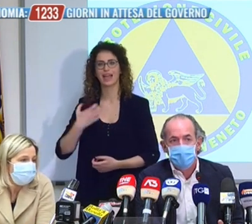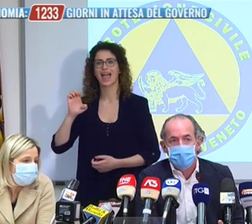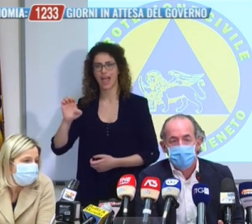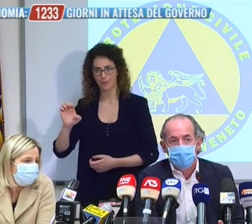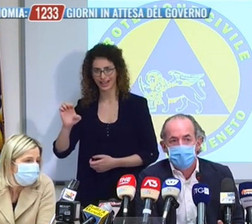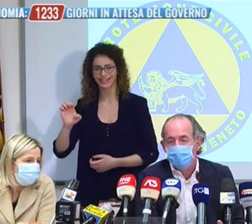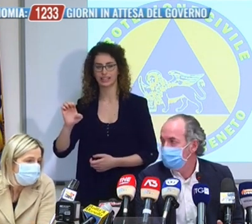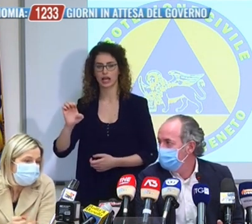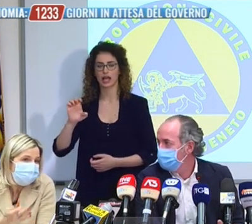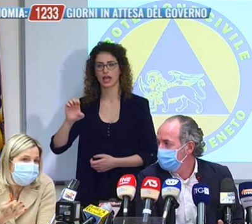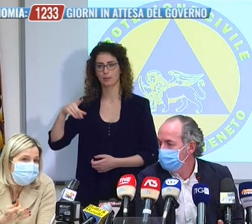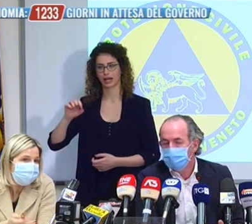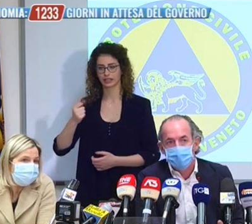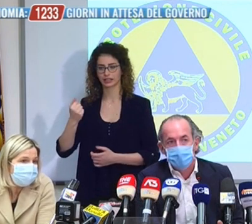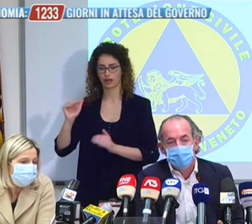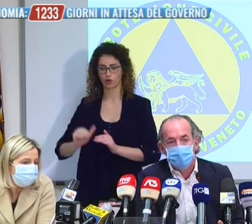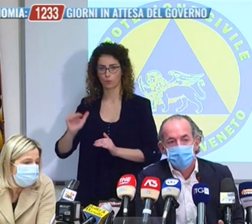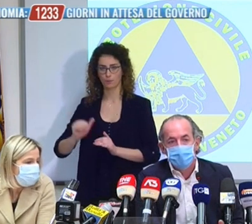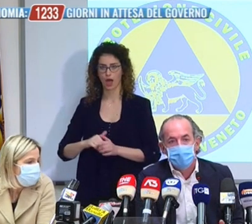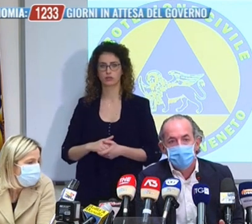dell'eparina a basso volume.